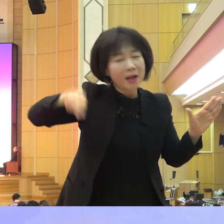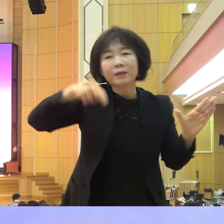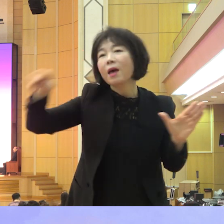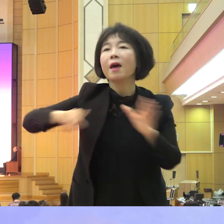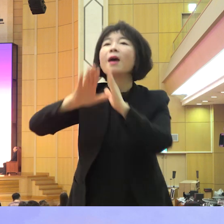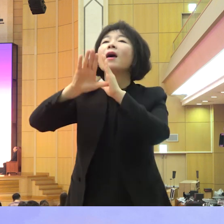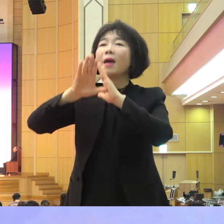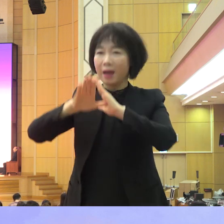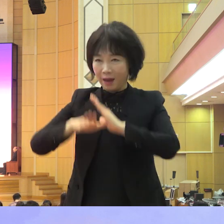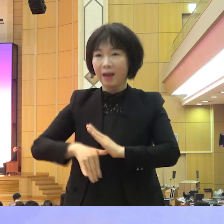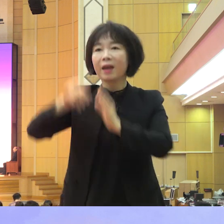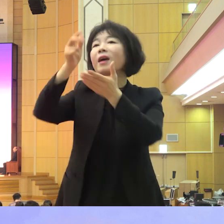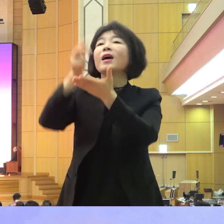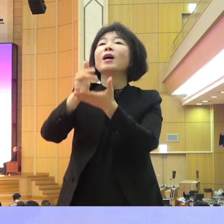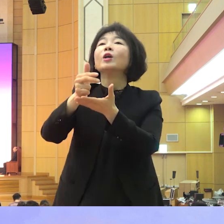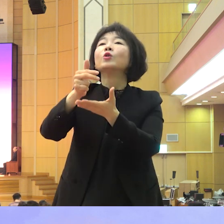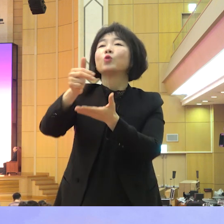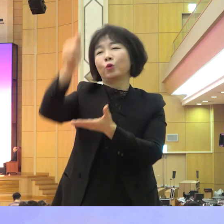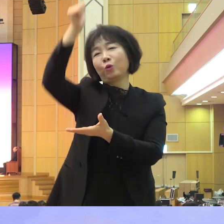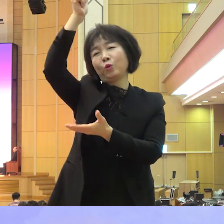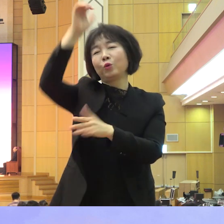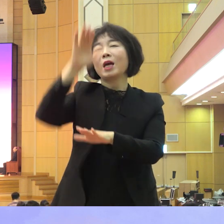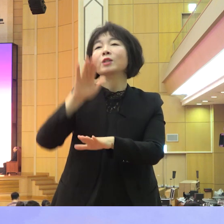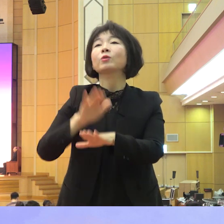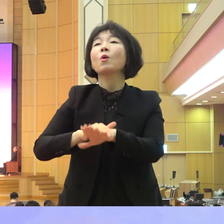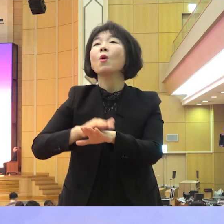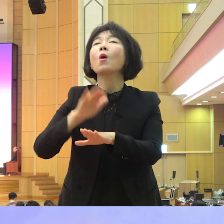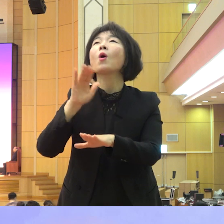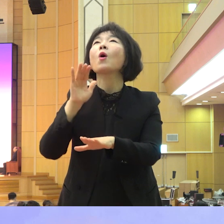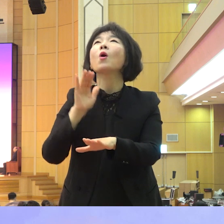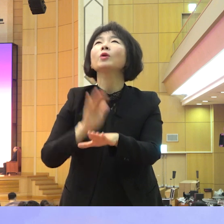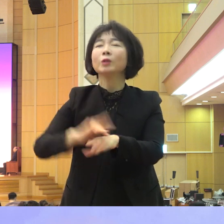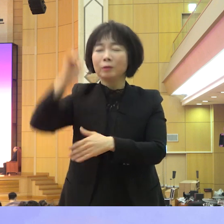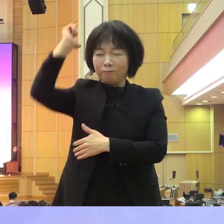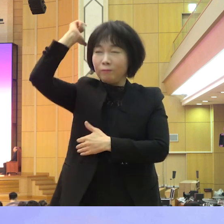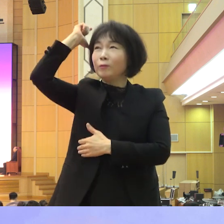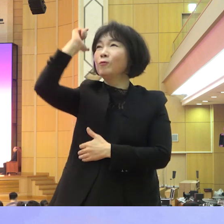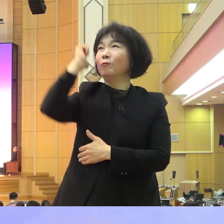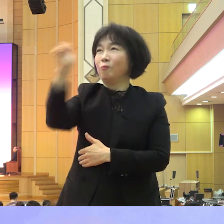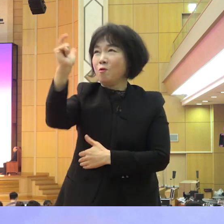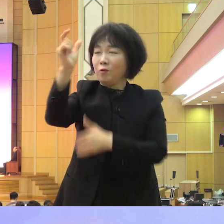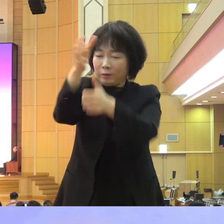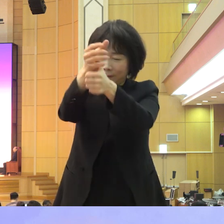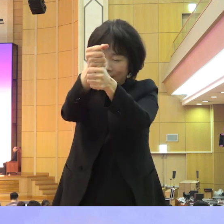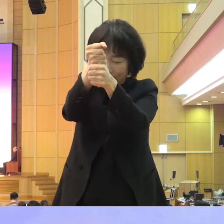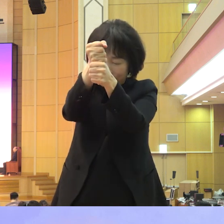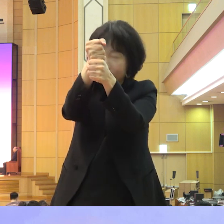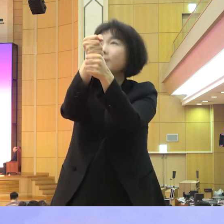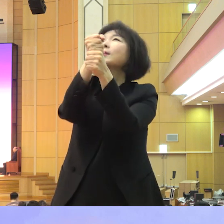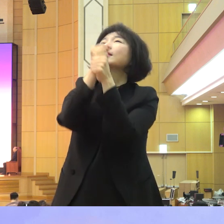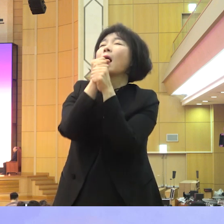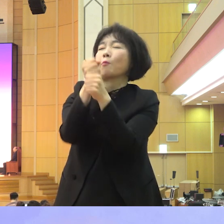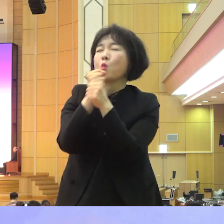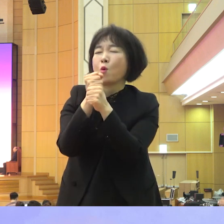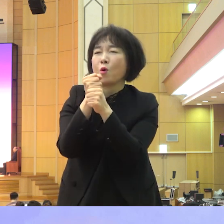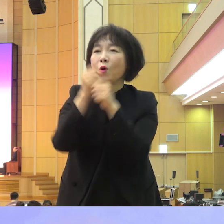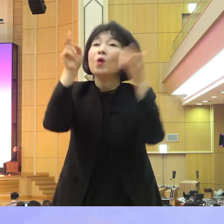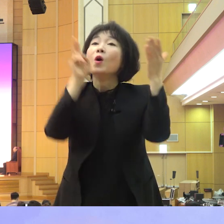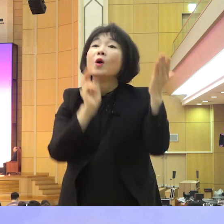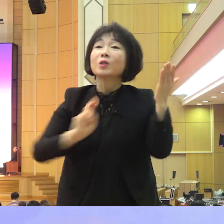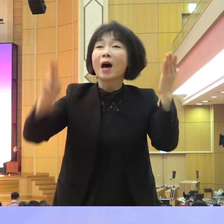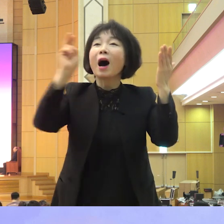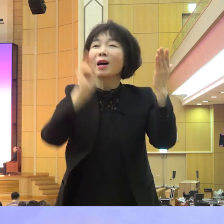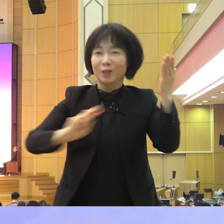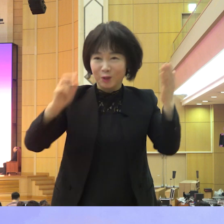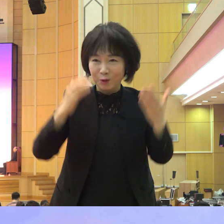산길에 맬 때 주의 손을 굳게